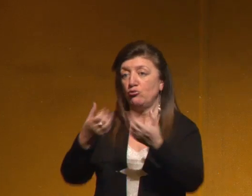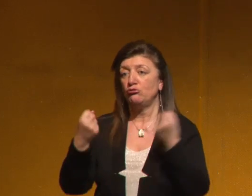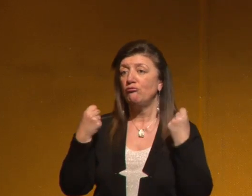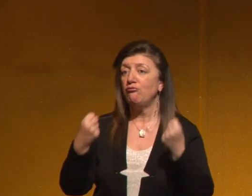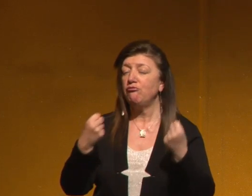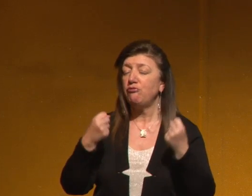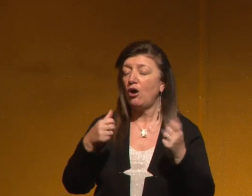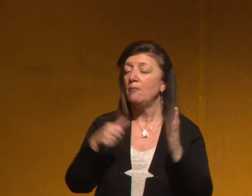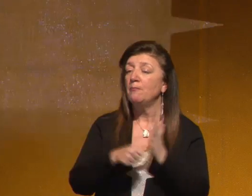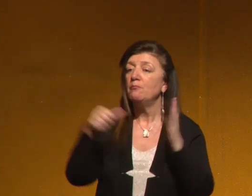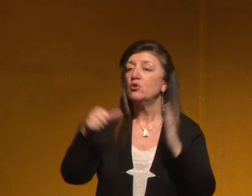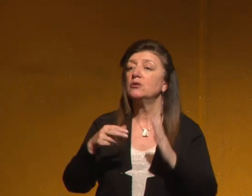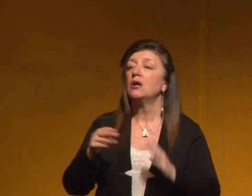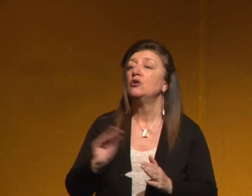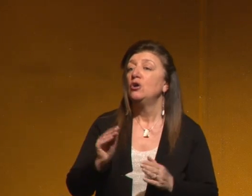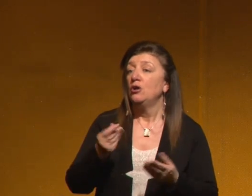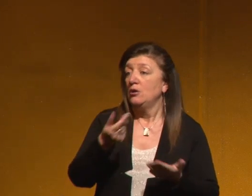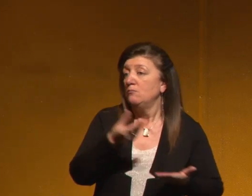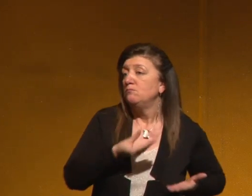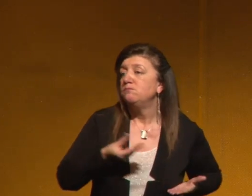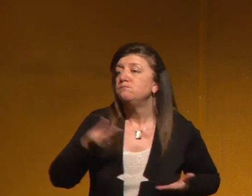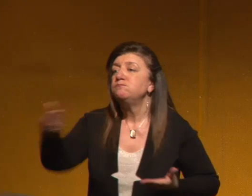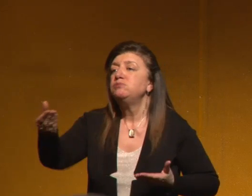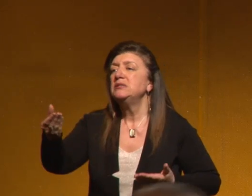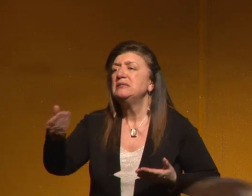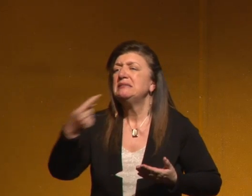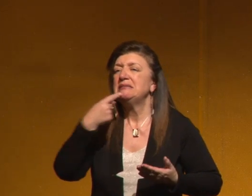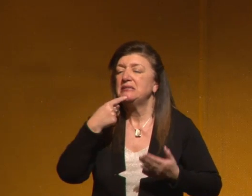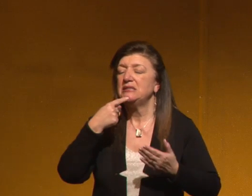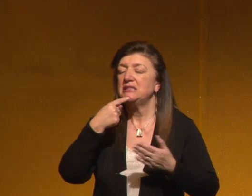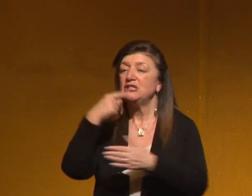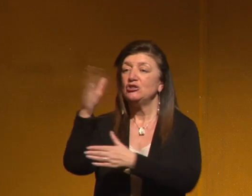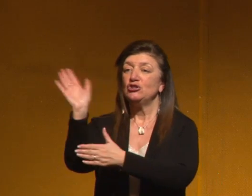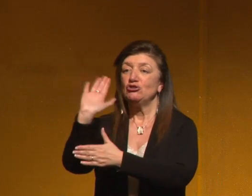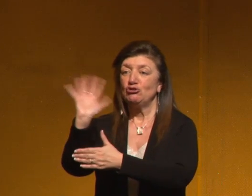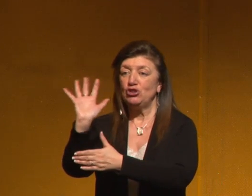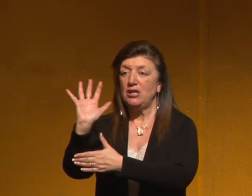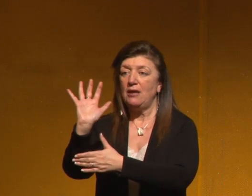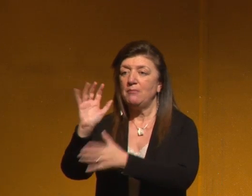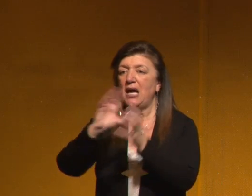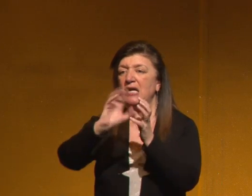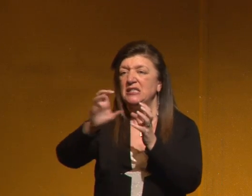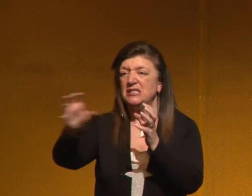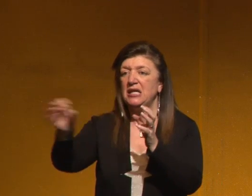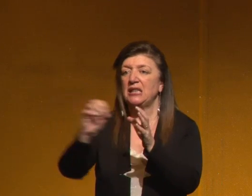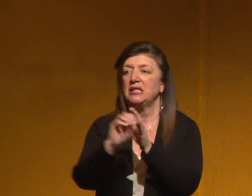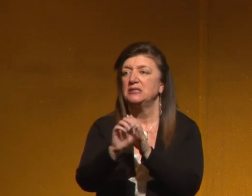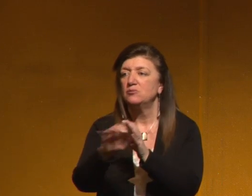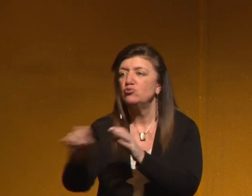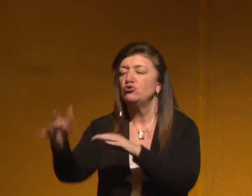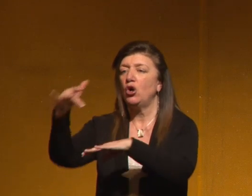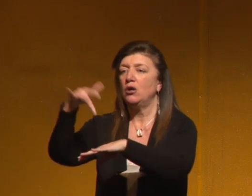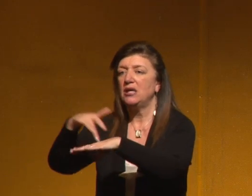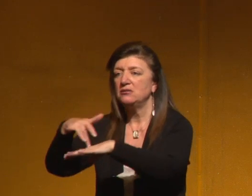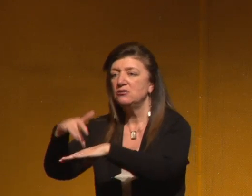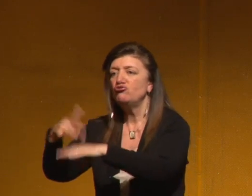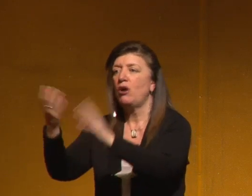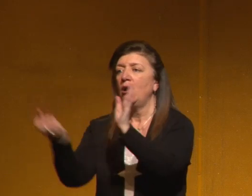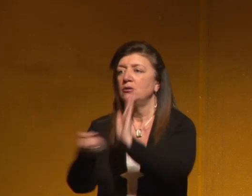al cinema a tutti i settori del cinema la distribuzione l'esercente la produzione